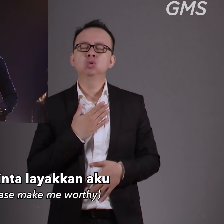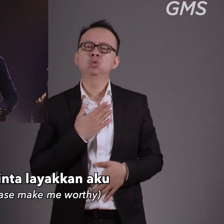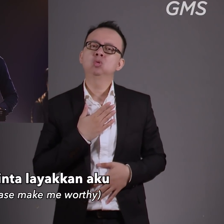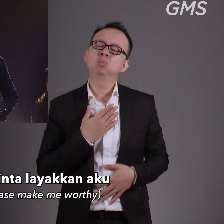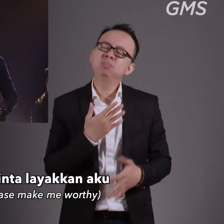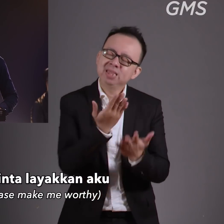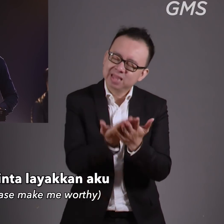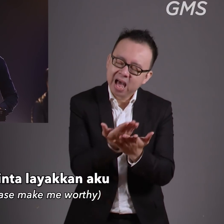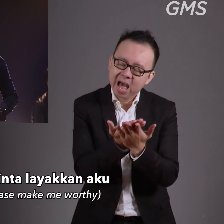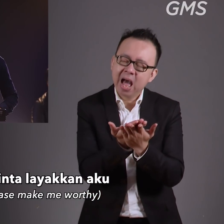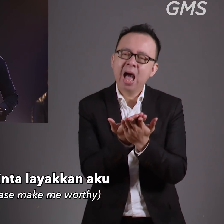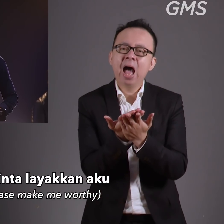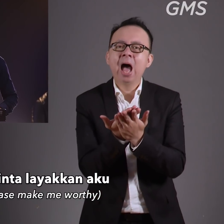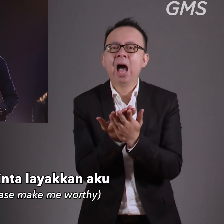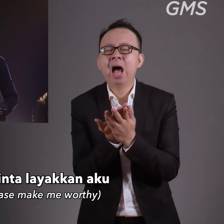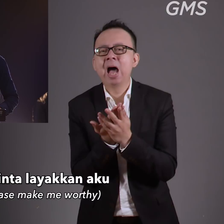minta